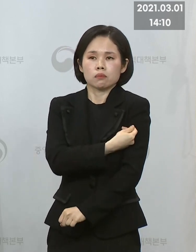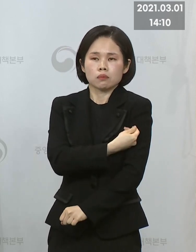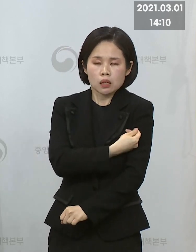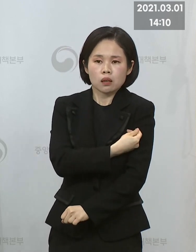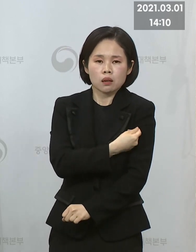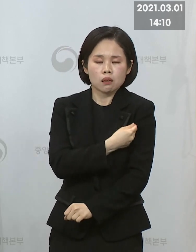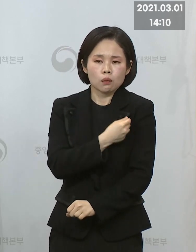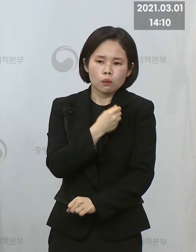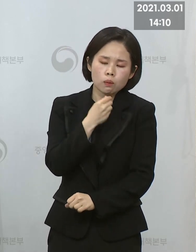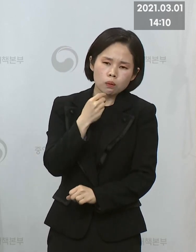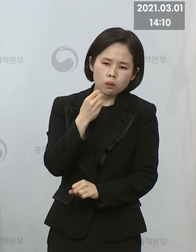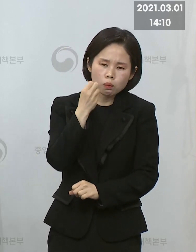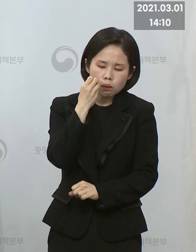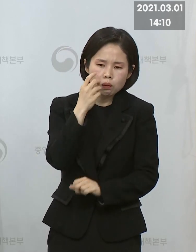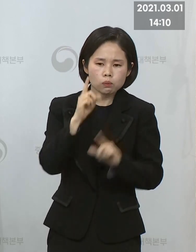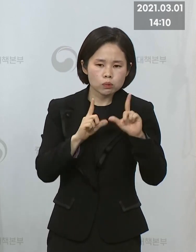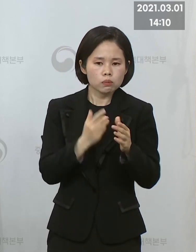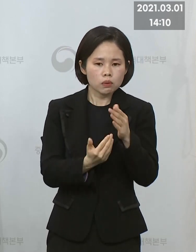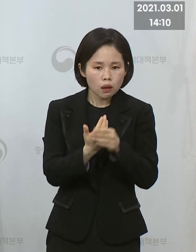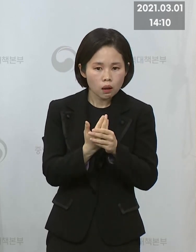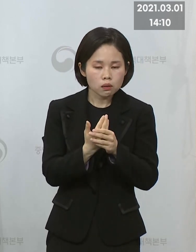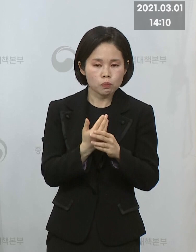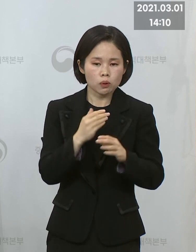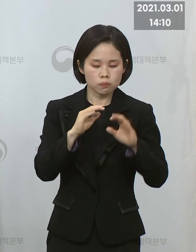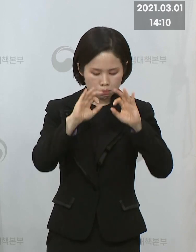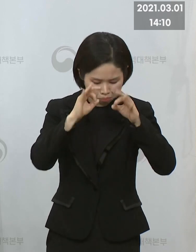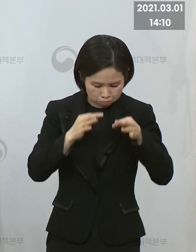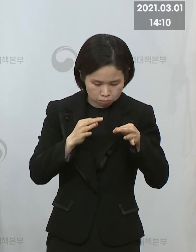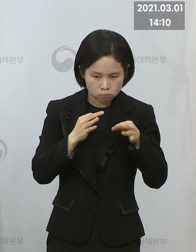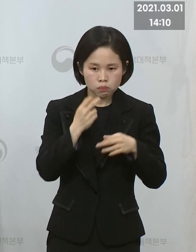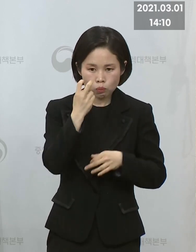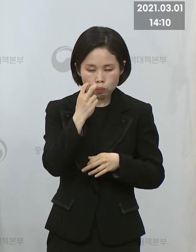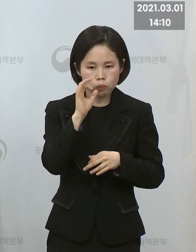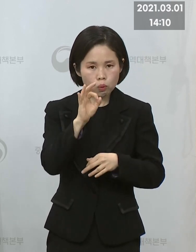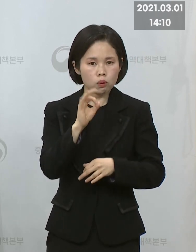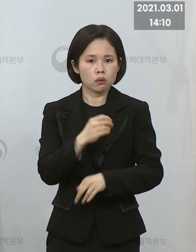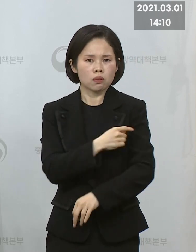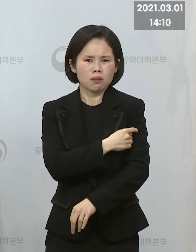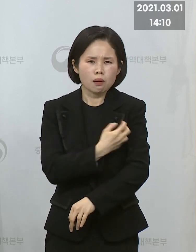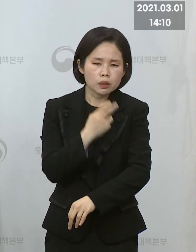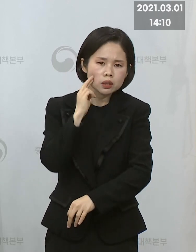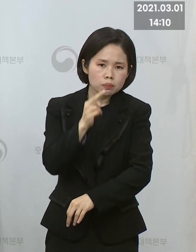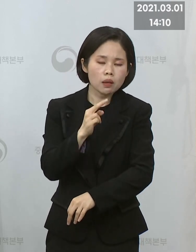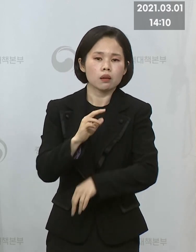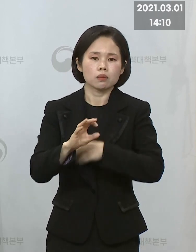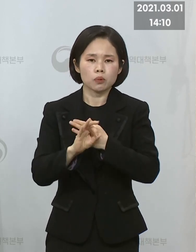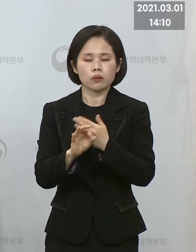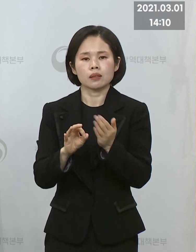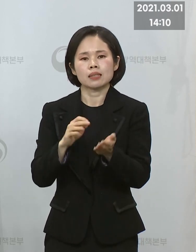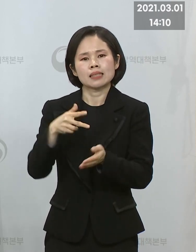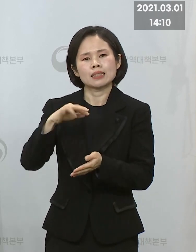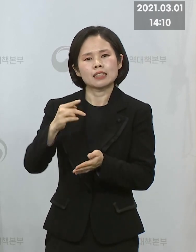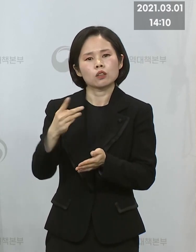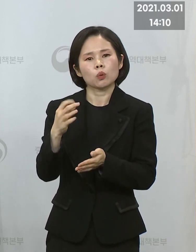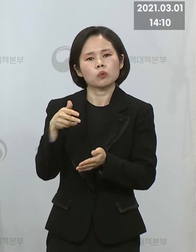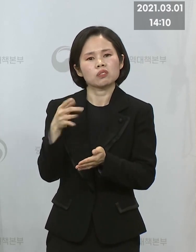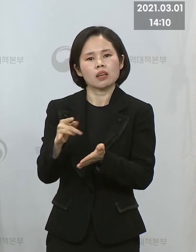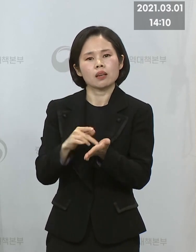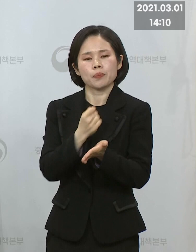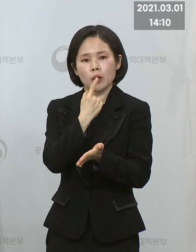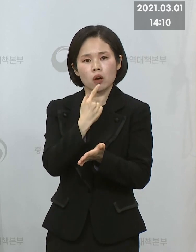반응 발생 시에는 경과를 관찰하고 증상에 따라서는 냉찜질이나 진통제를 복용하는 것이 도움이